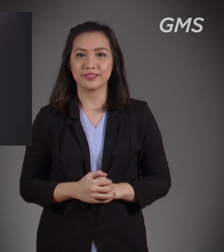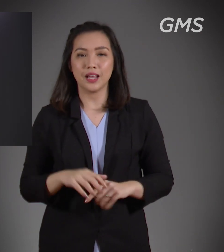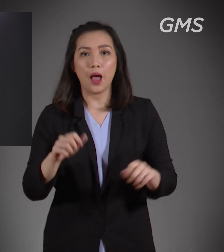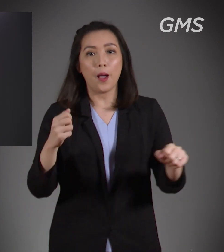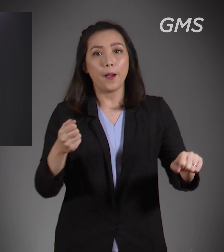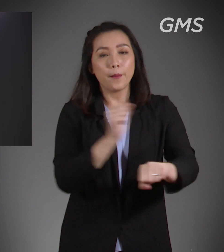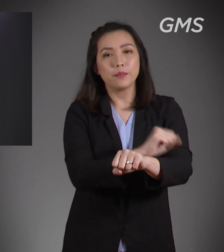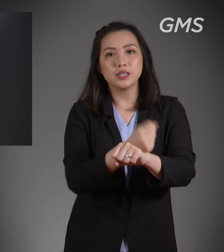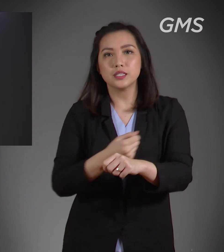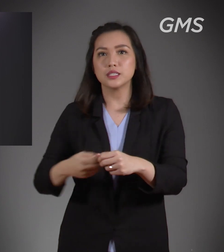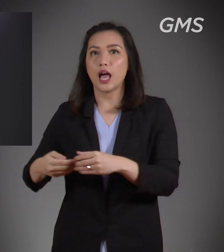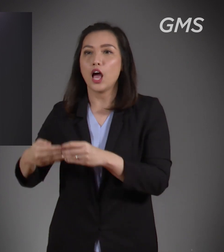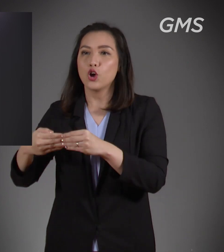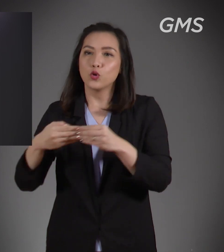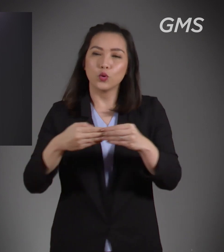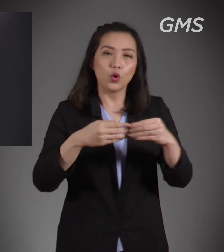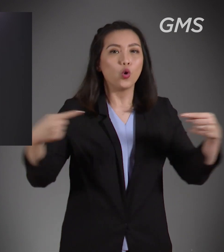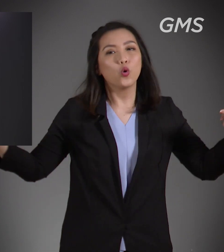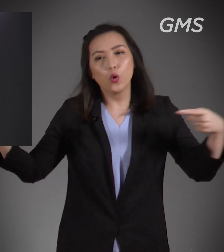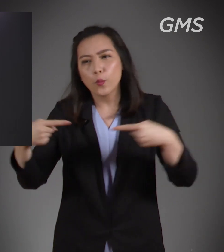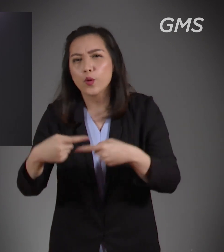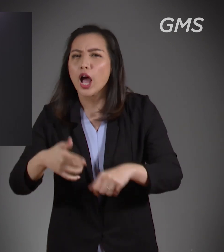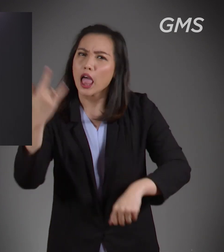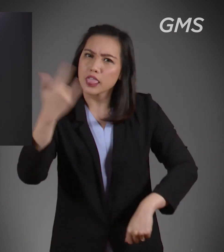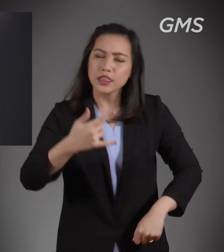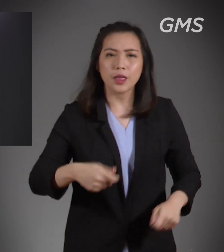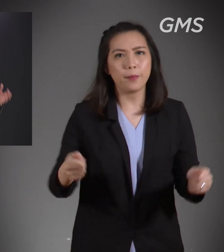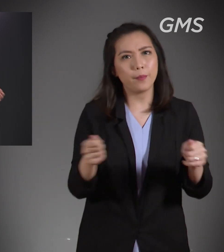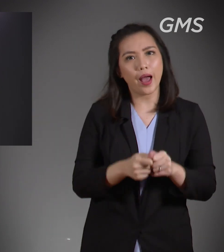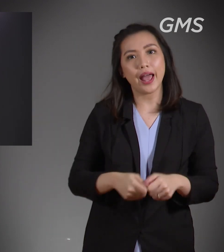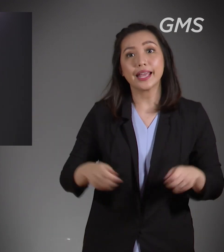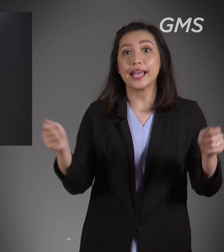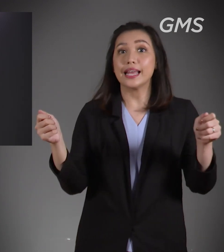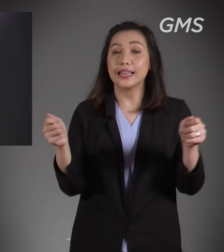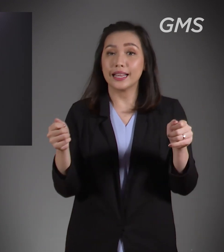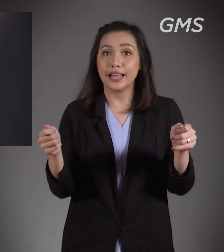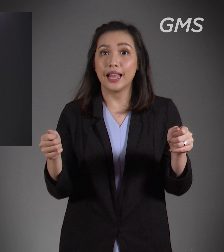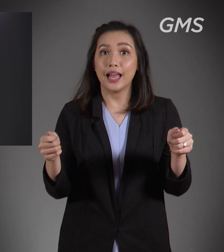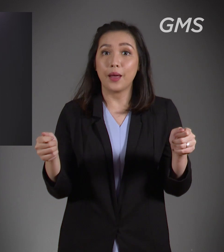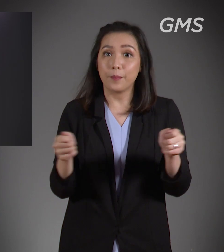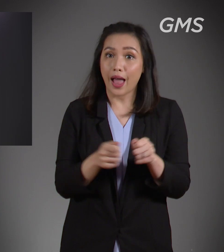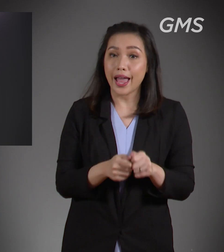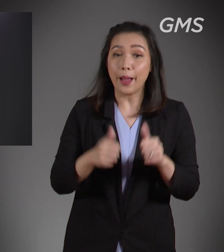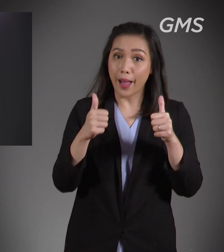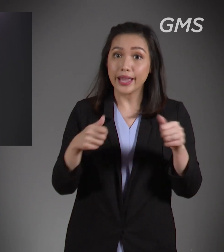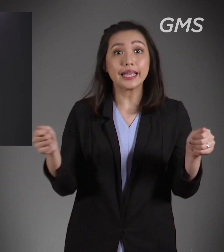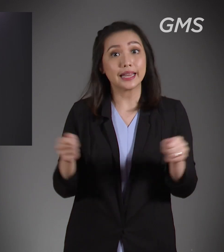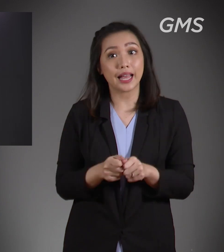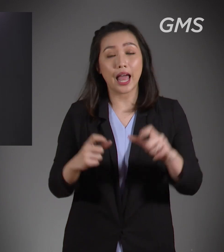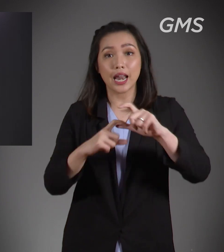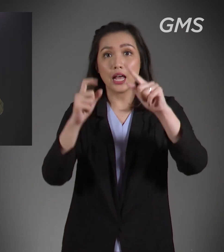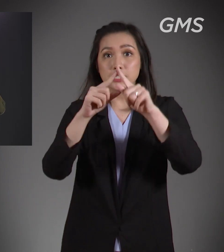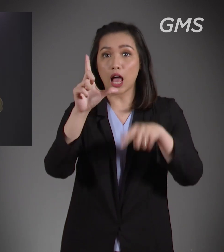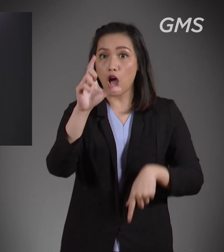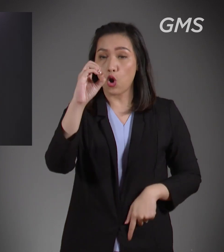baik dengan Salomo. Karena Salomo berkenan, makanya Tuhan lanjutkan. Tapi turun ke Rehabeam,